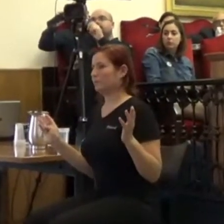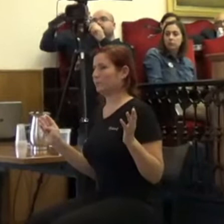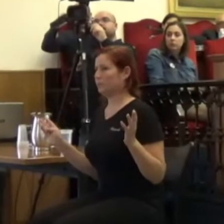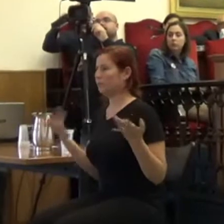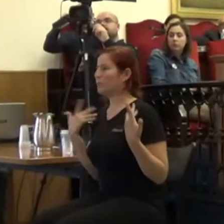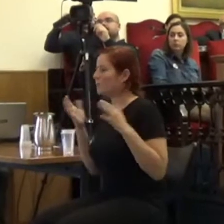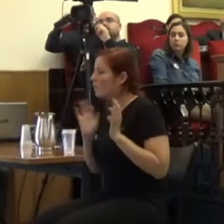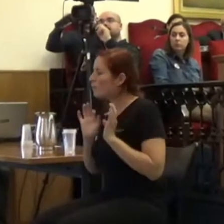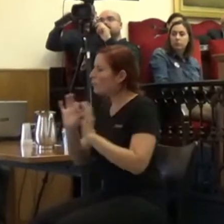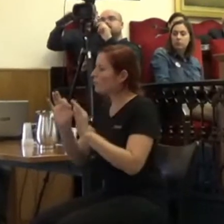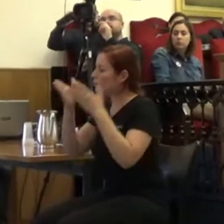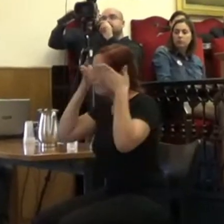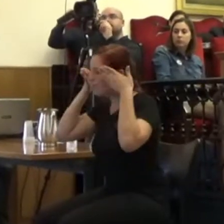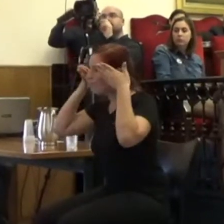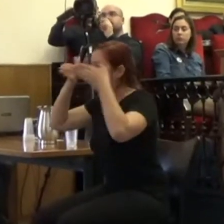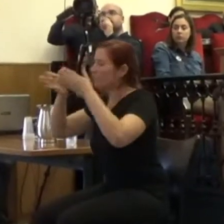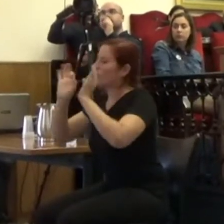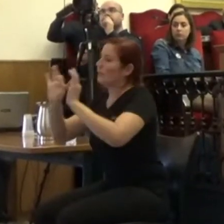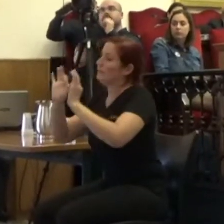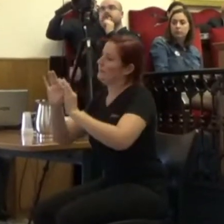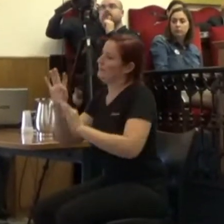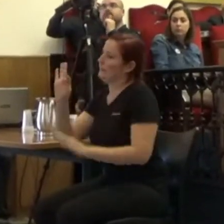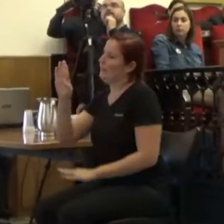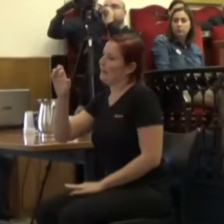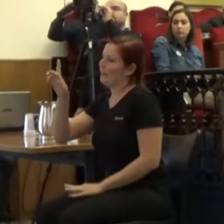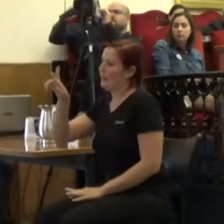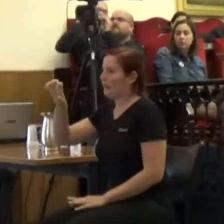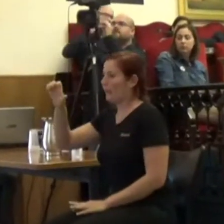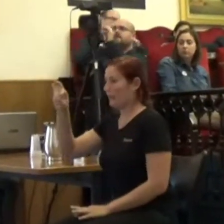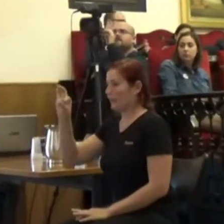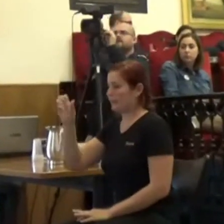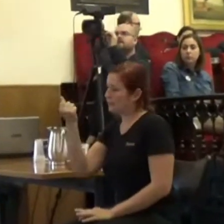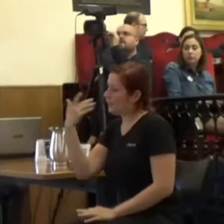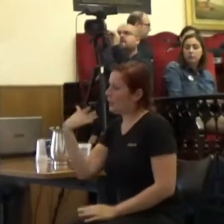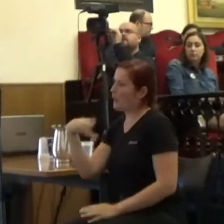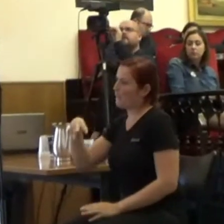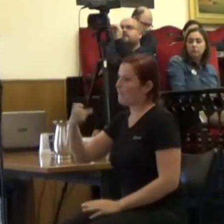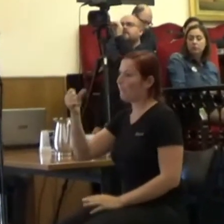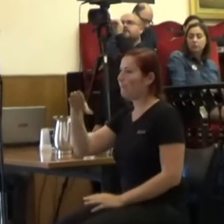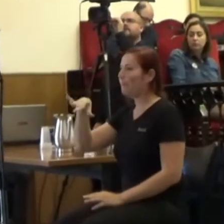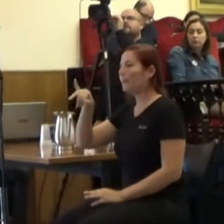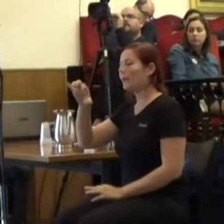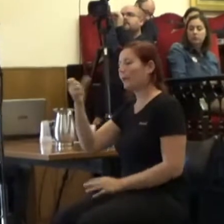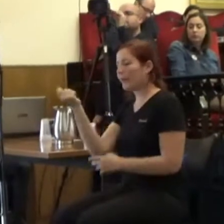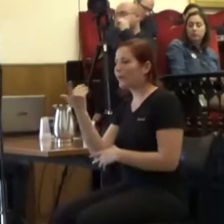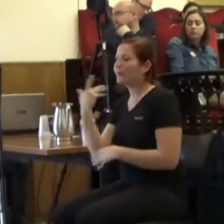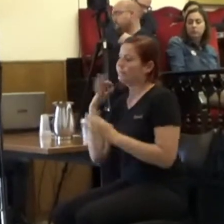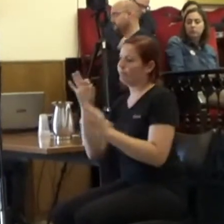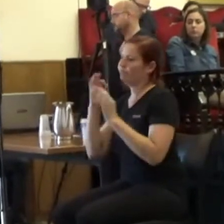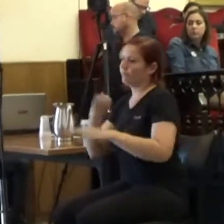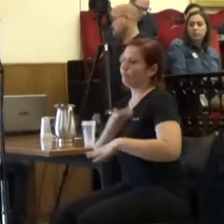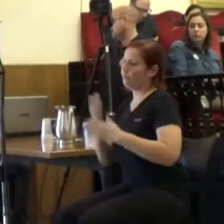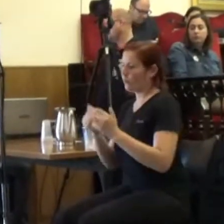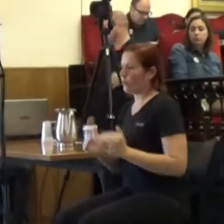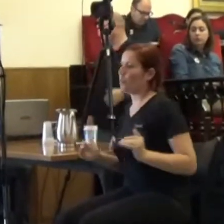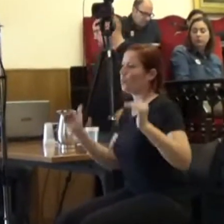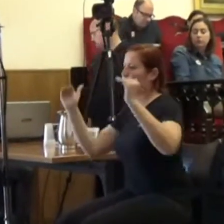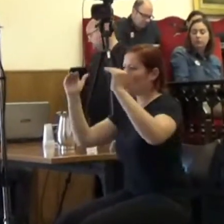En concreto me dirijo aquí a Tere Macía, concejala de Igualdad, y mi ruego es el